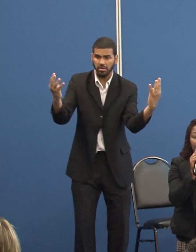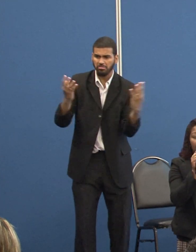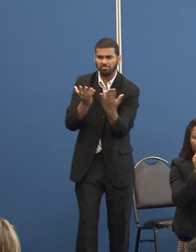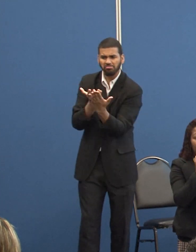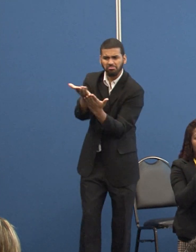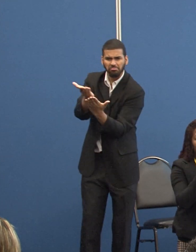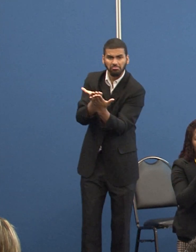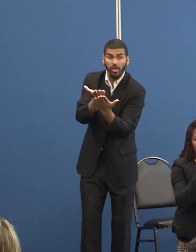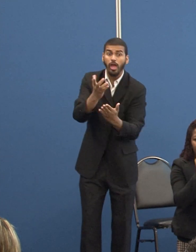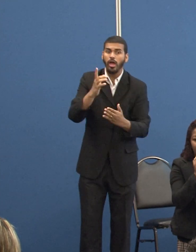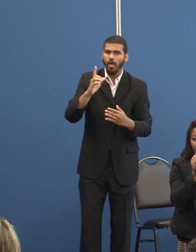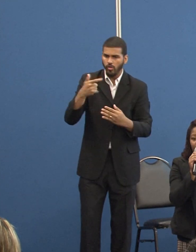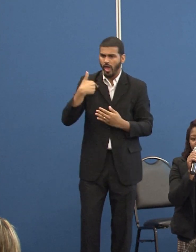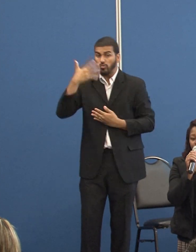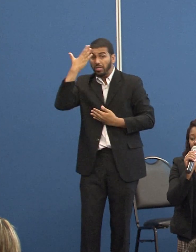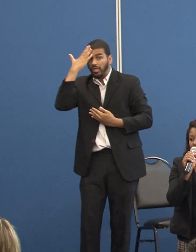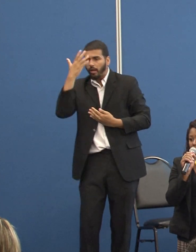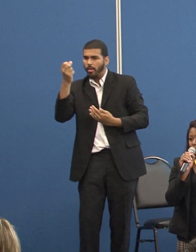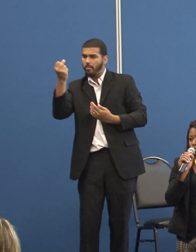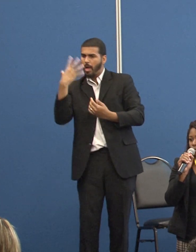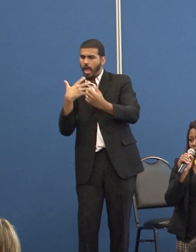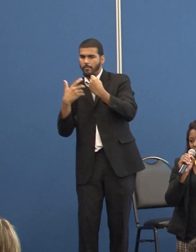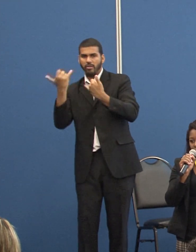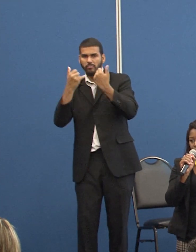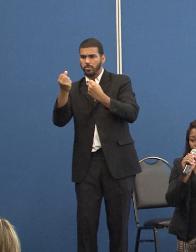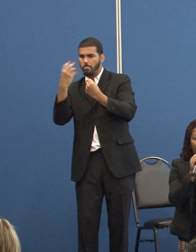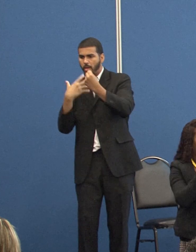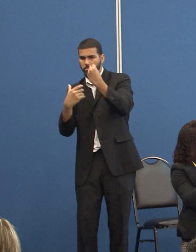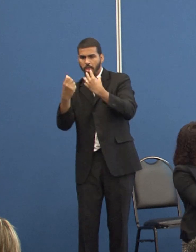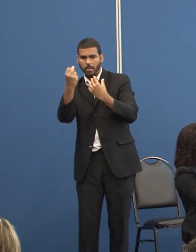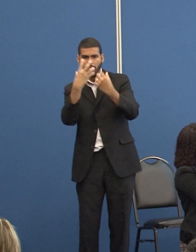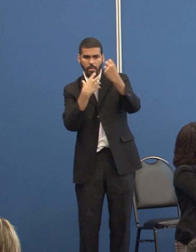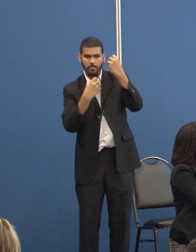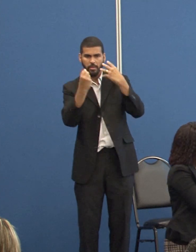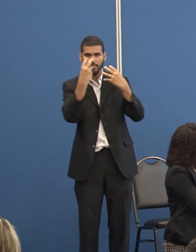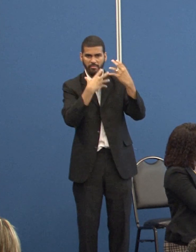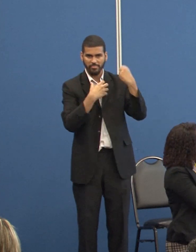informação que nós iremos receber nesse âmbito escolar.